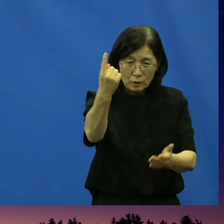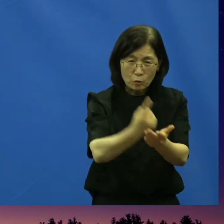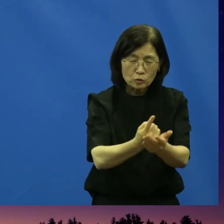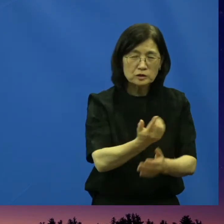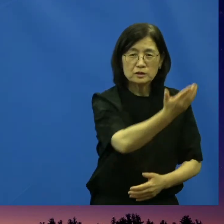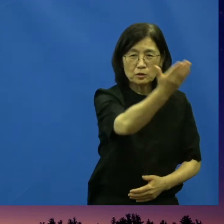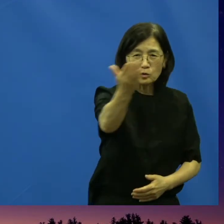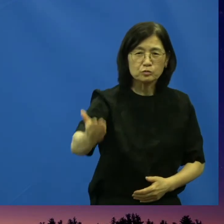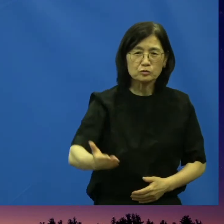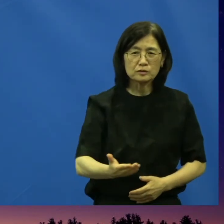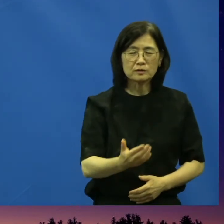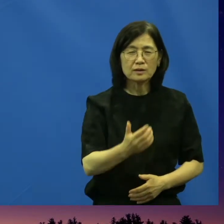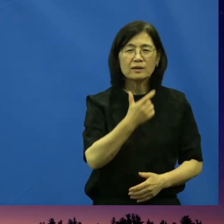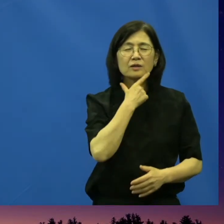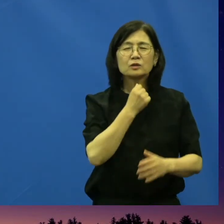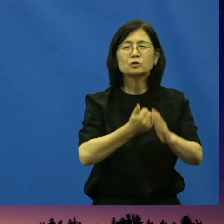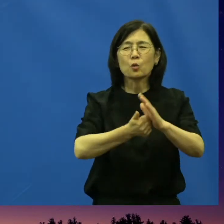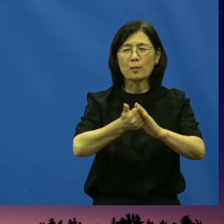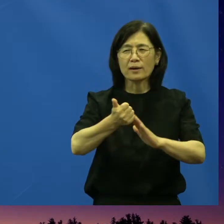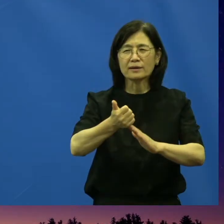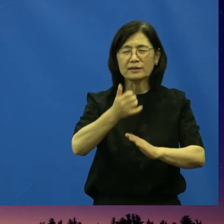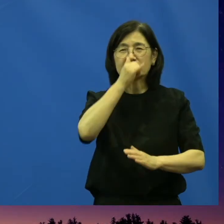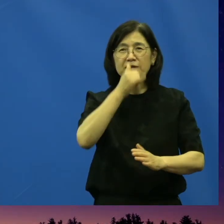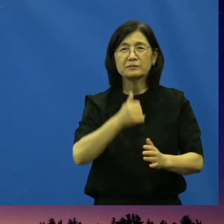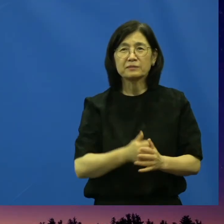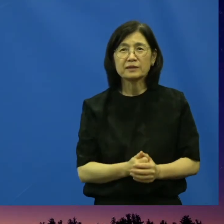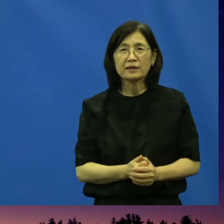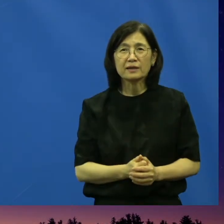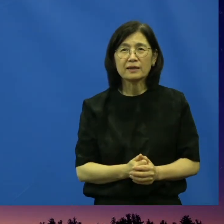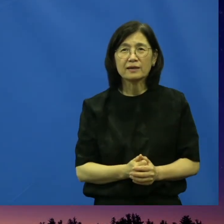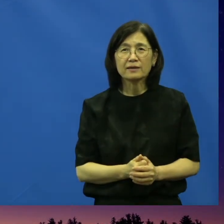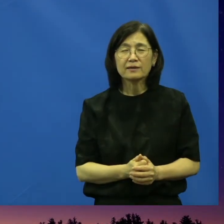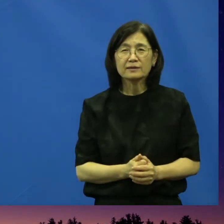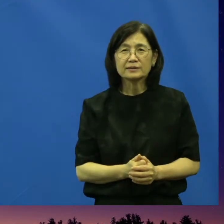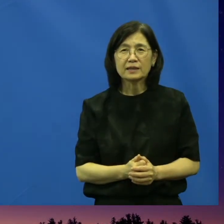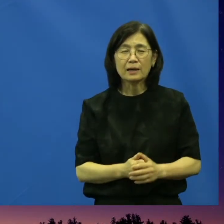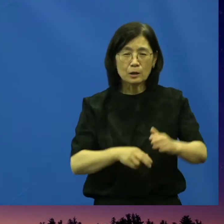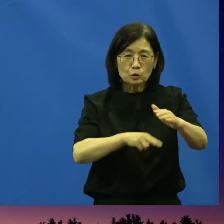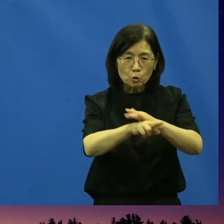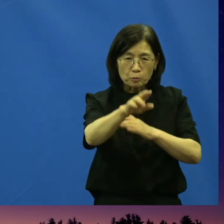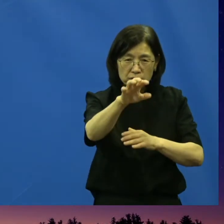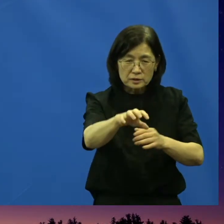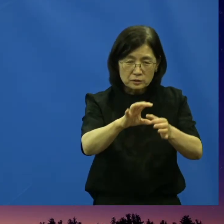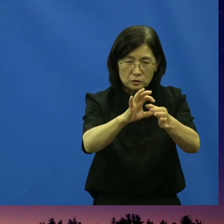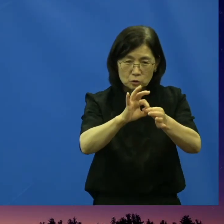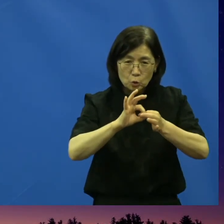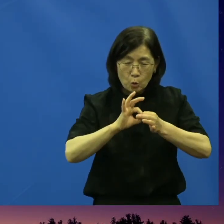번째, 이 도피성을 통해 우리에게 주시는 메시지의 핵심은 뭐일까? 하나님은 자비로우신 분이라는 거예요.